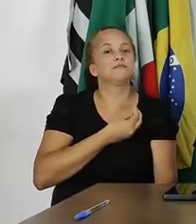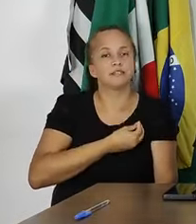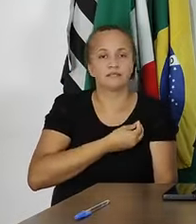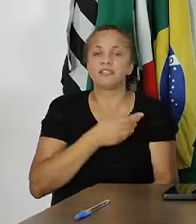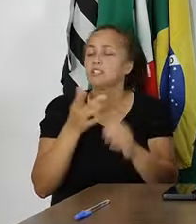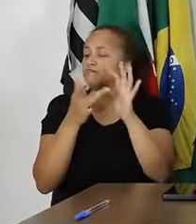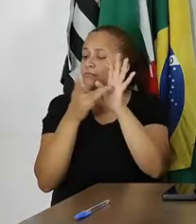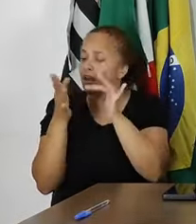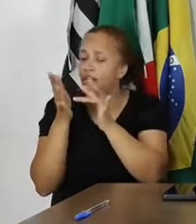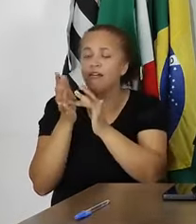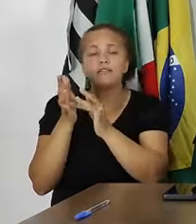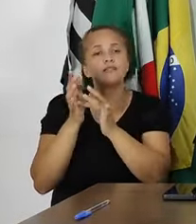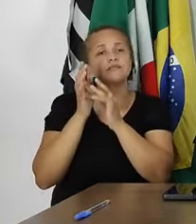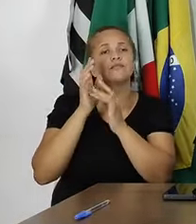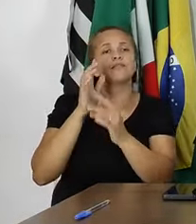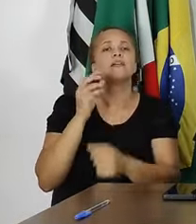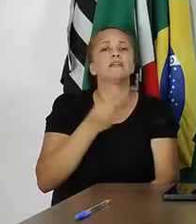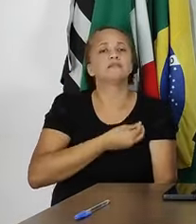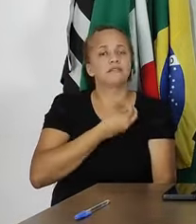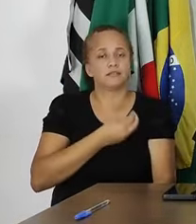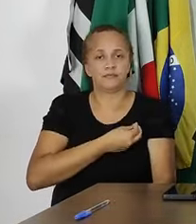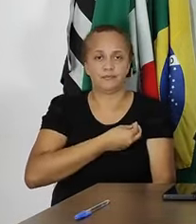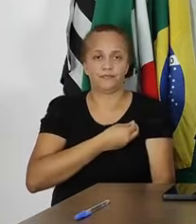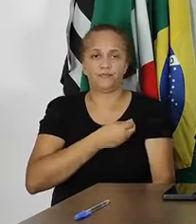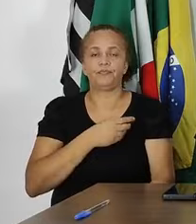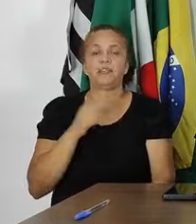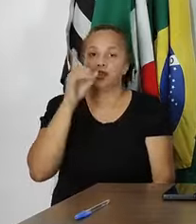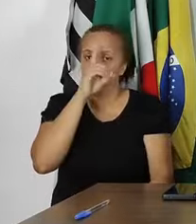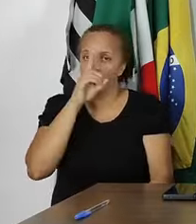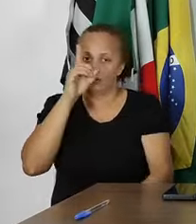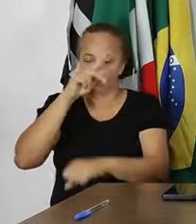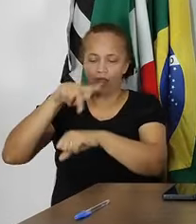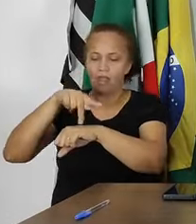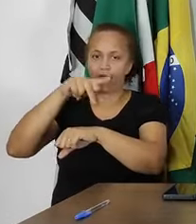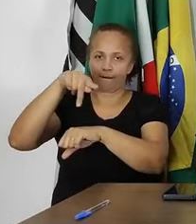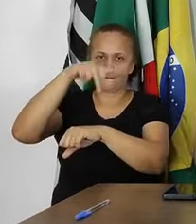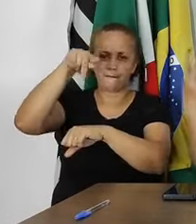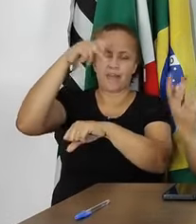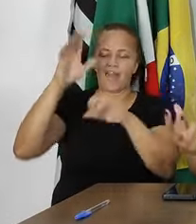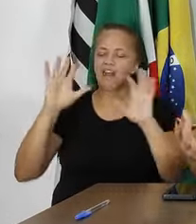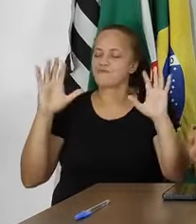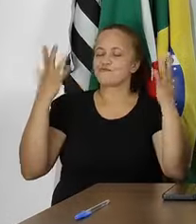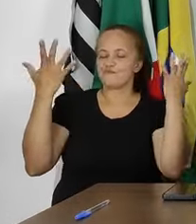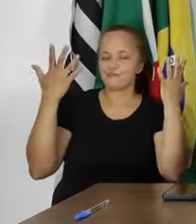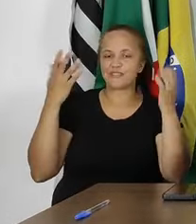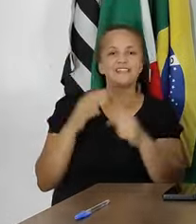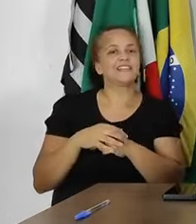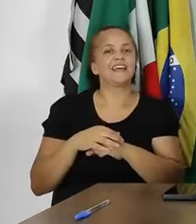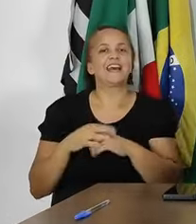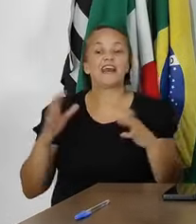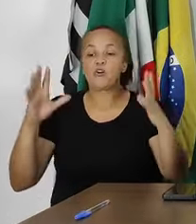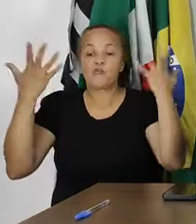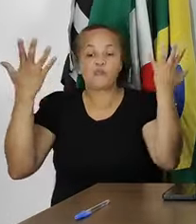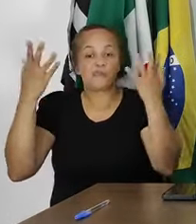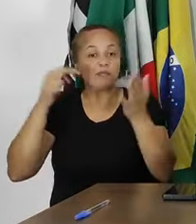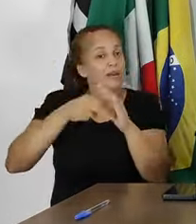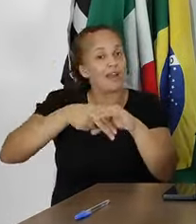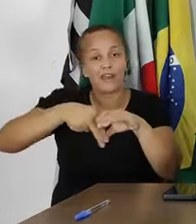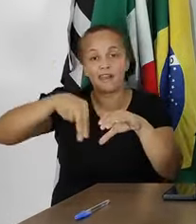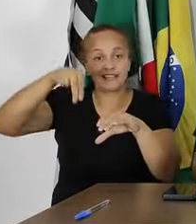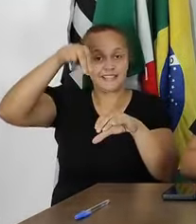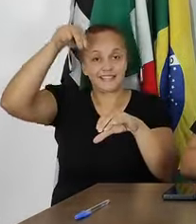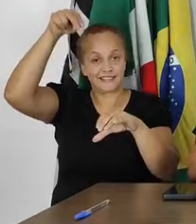vive. Celebramos a Páscoa no domingo, celebramos a ressurreição de Cristo, e temos que celebrar